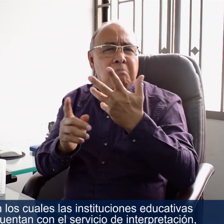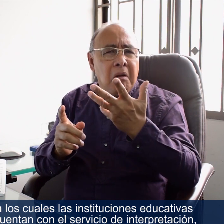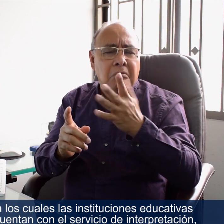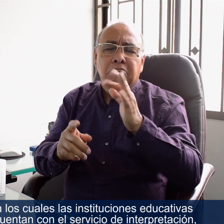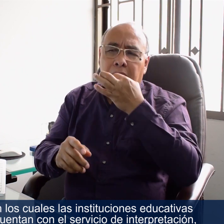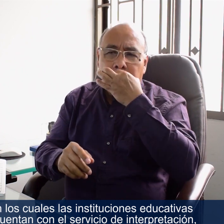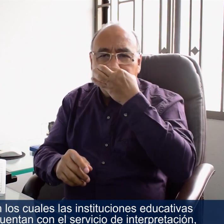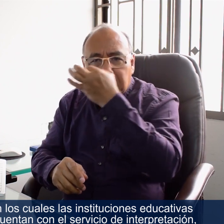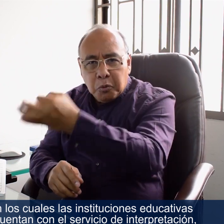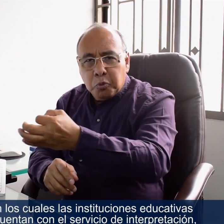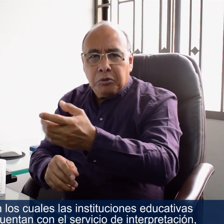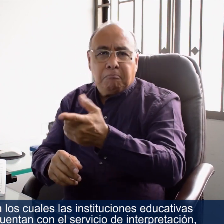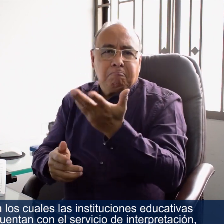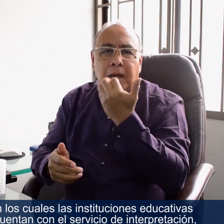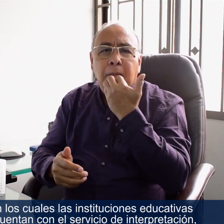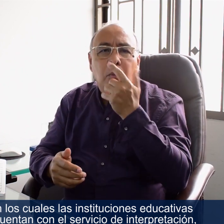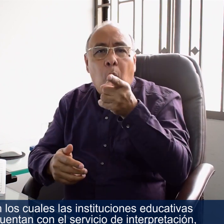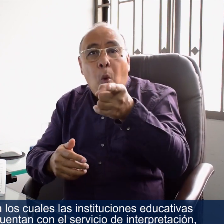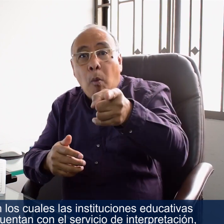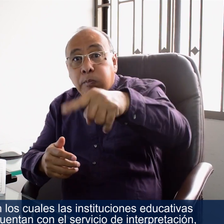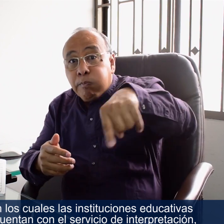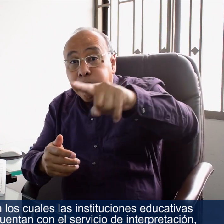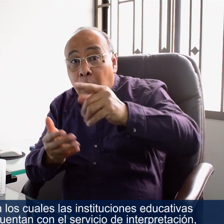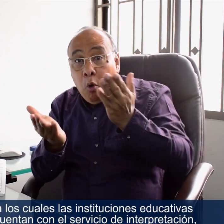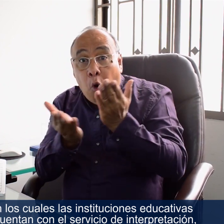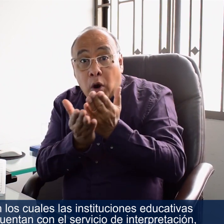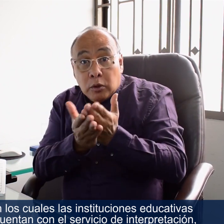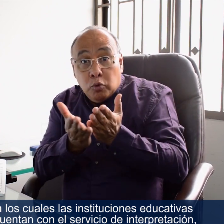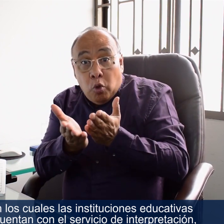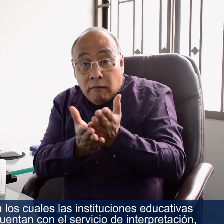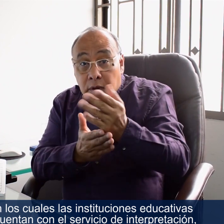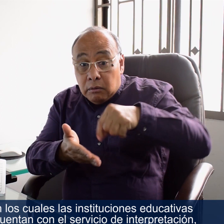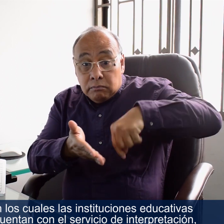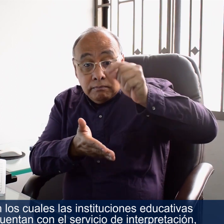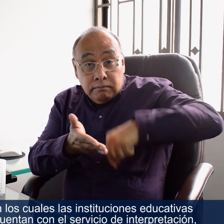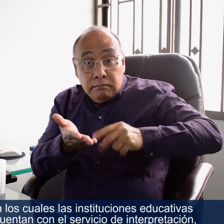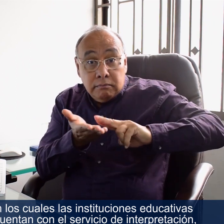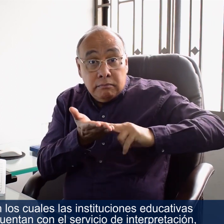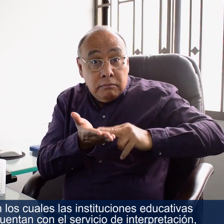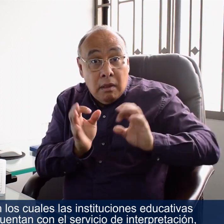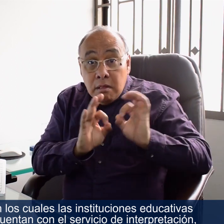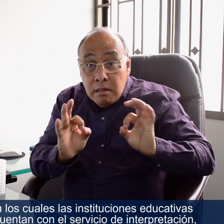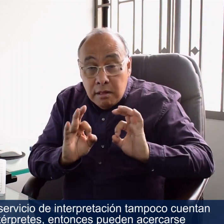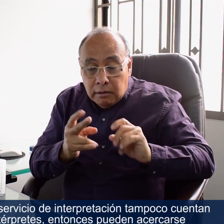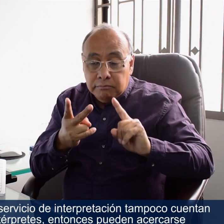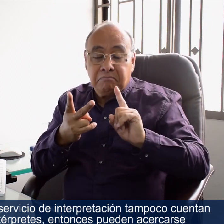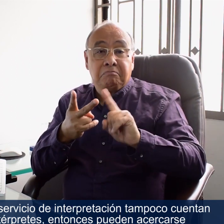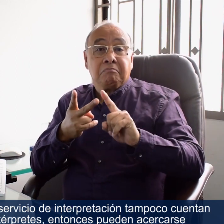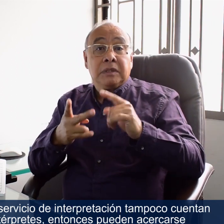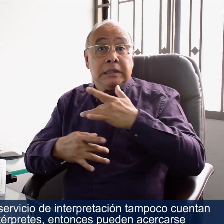Casos en los cuales las instituciones educativas aún no cuentan con el servicio de interpretación. O al